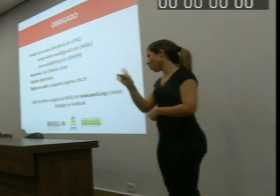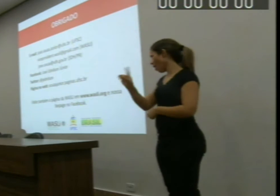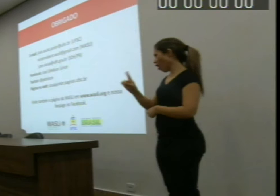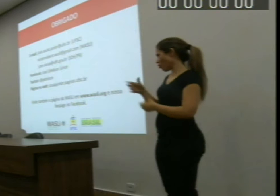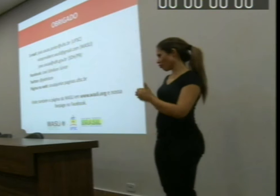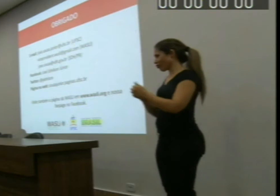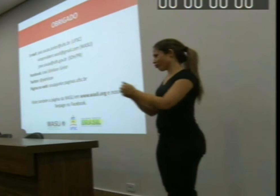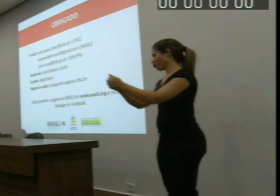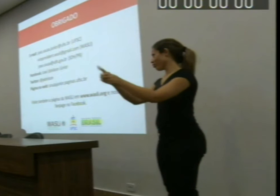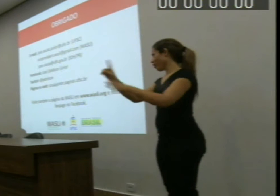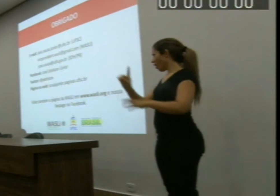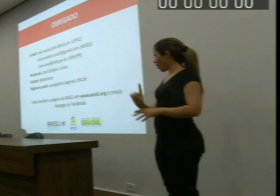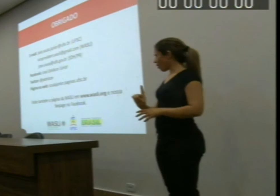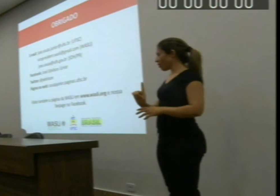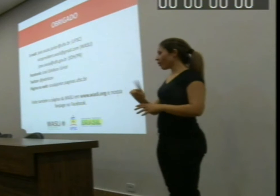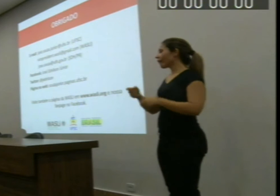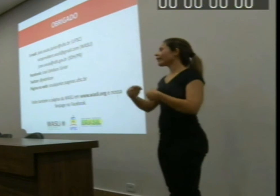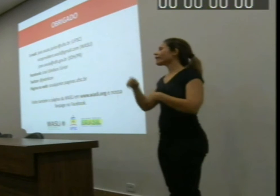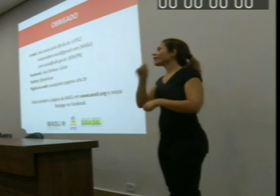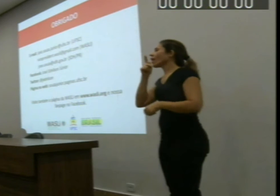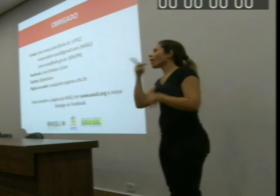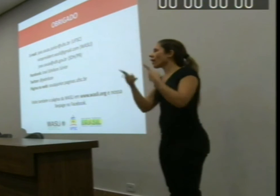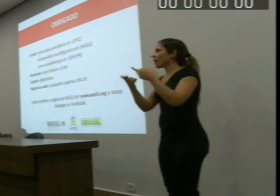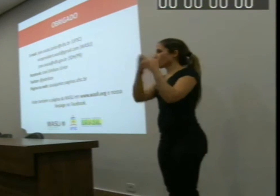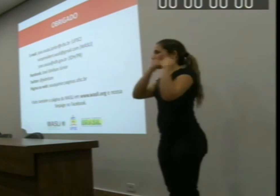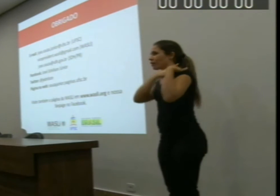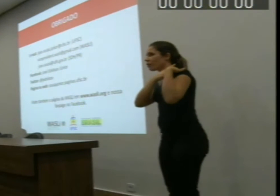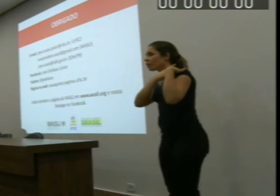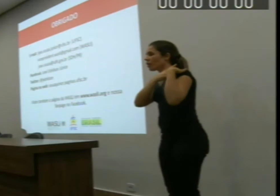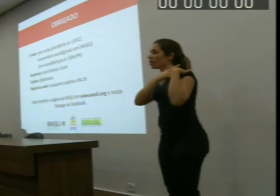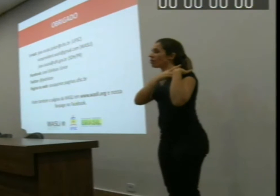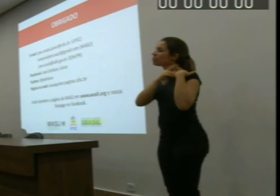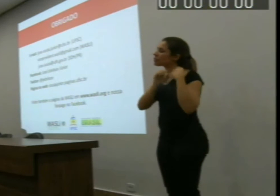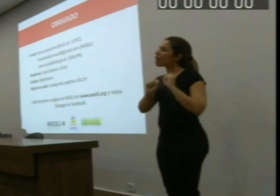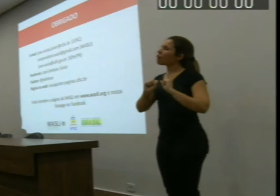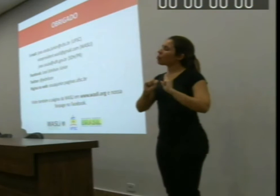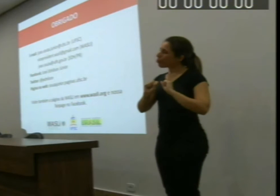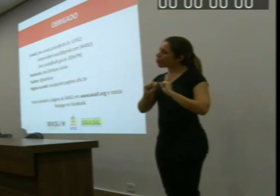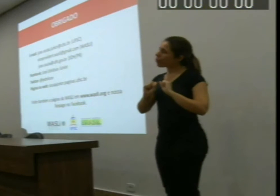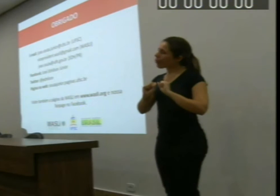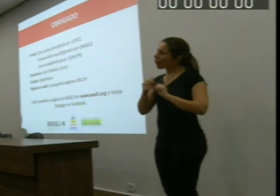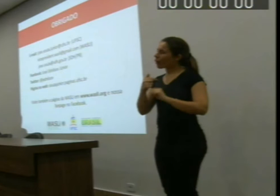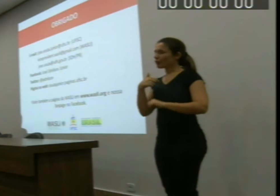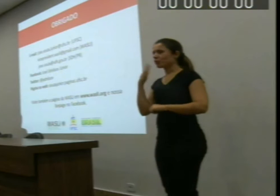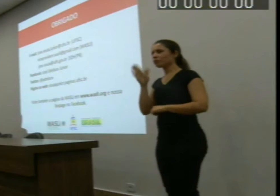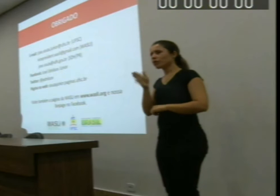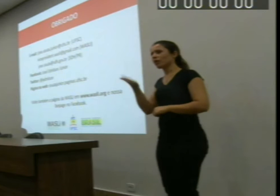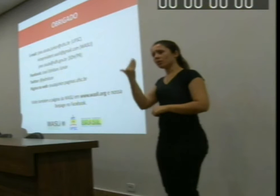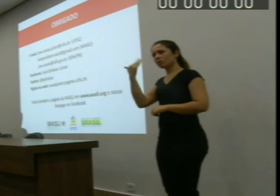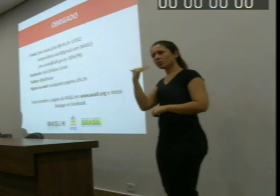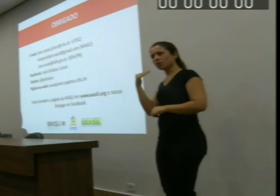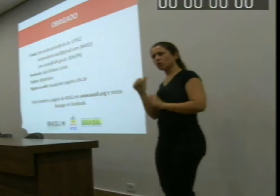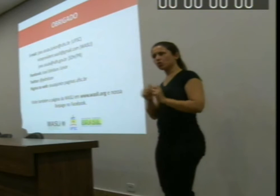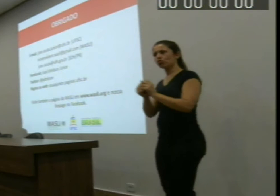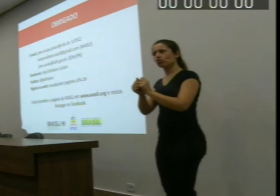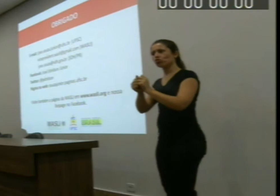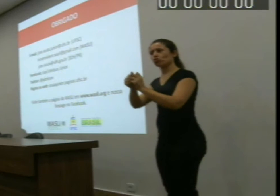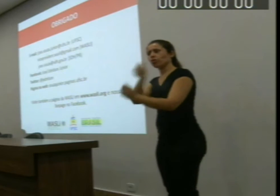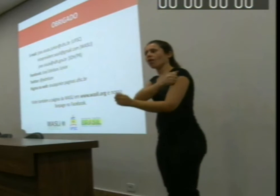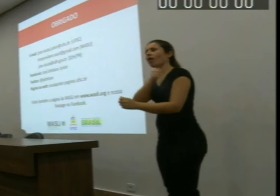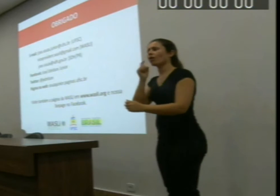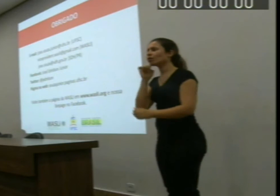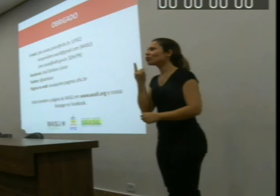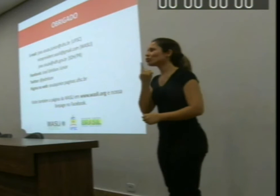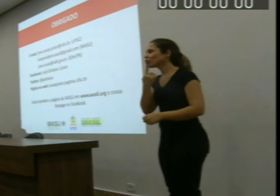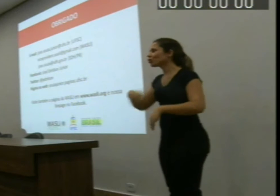dele Claro ele pode ir porque ele de repente ele vai estar a como eu já fui como muitos intérpretes aqui educacionais também fazem